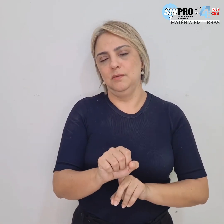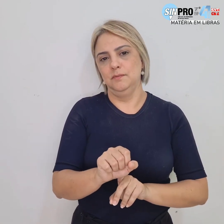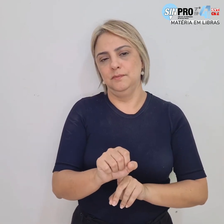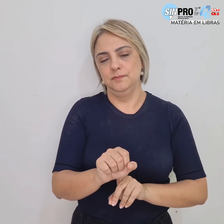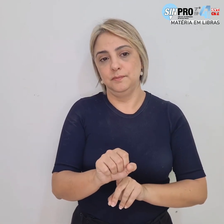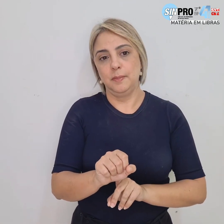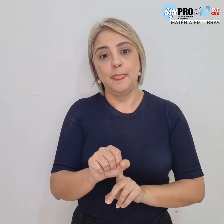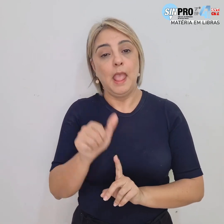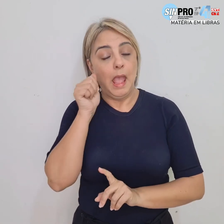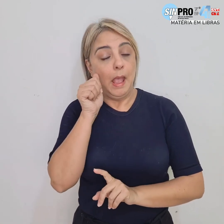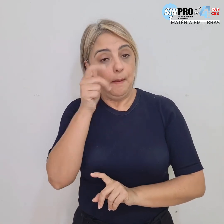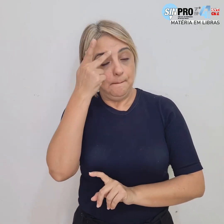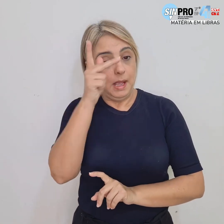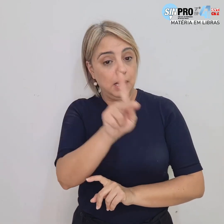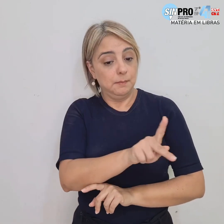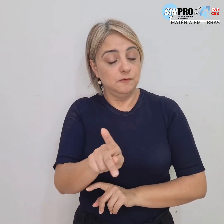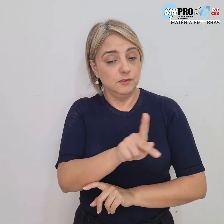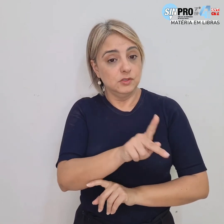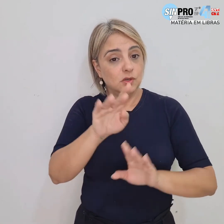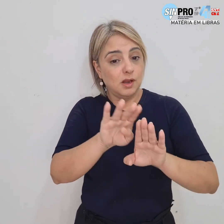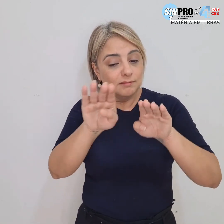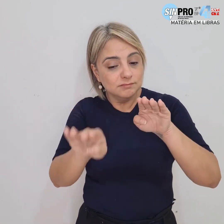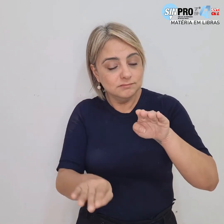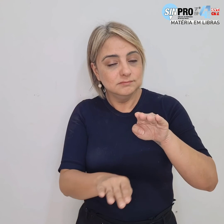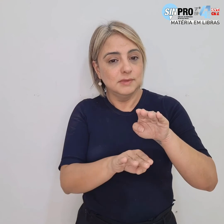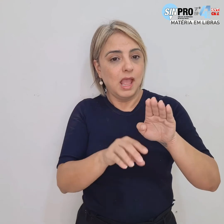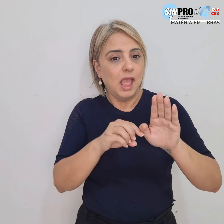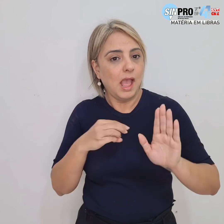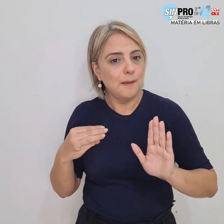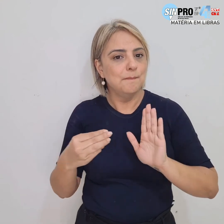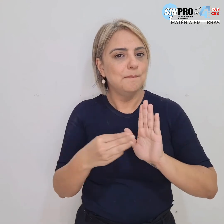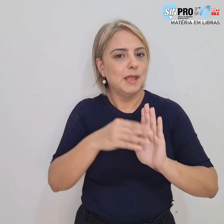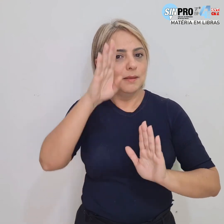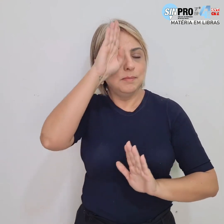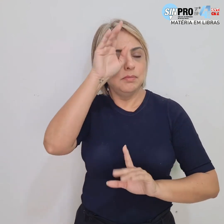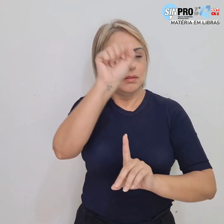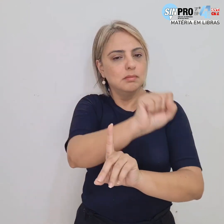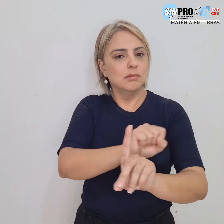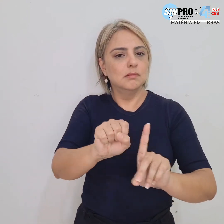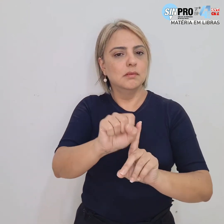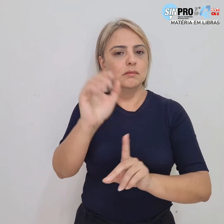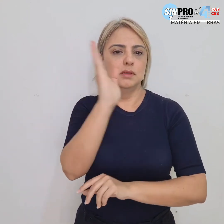Para ela, a redução da desigualdade é a meta prioritária da sociedade brasileira.